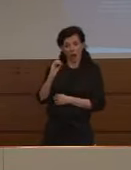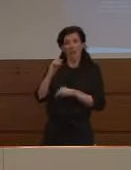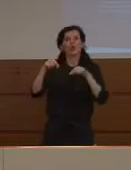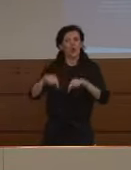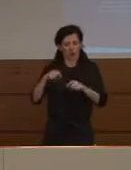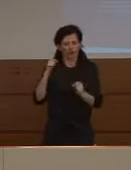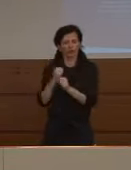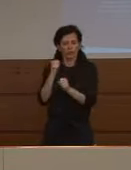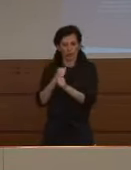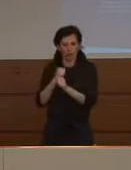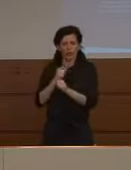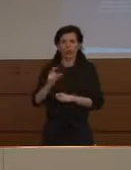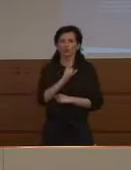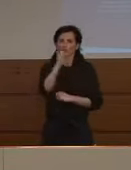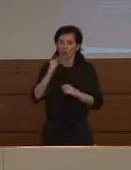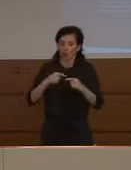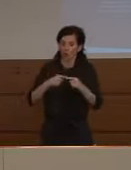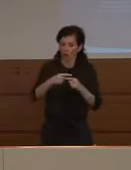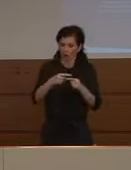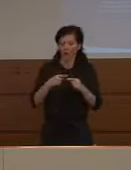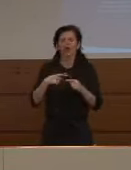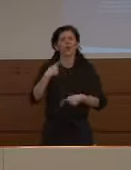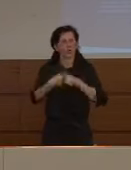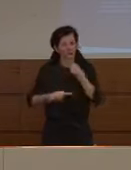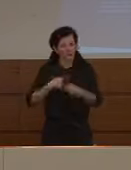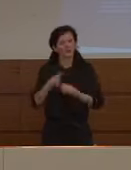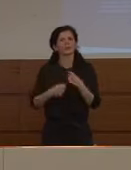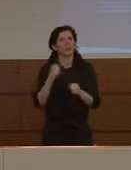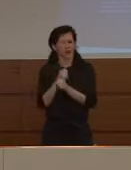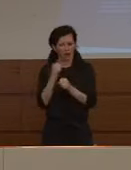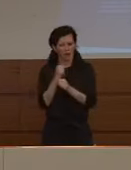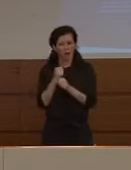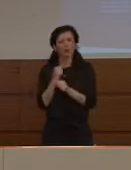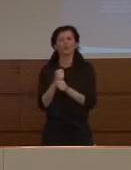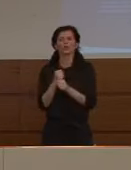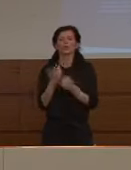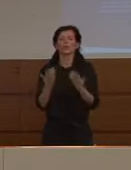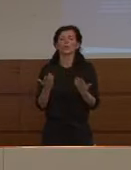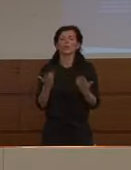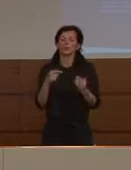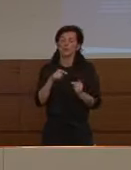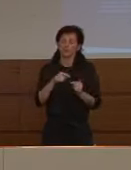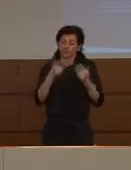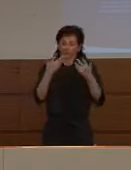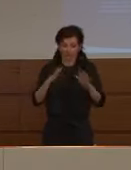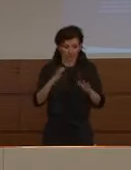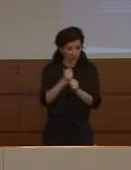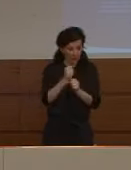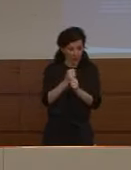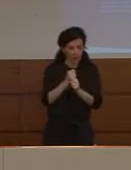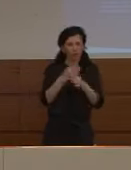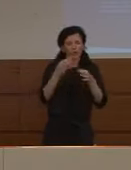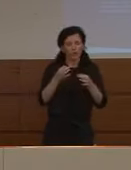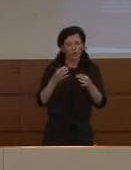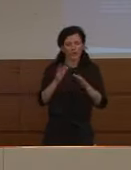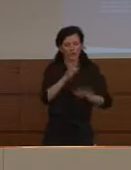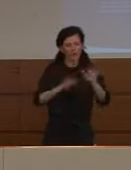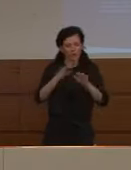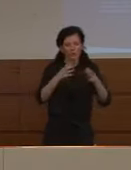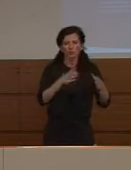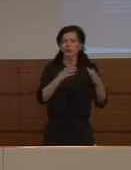nei prossimi giorni si lavorerà e si dovrà poi portare al presidente del consiglio ministri questa tra